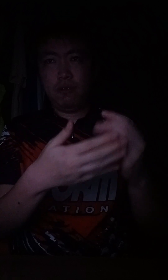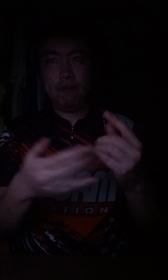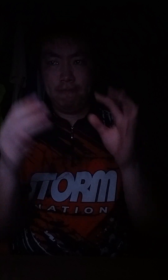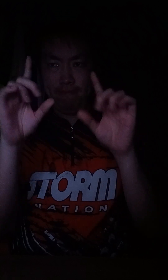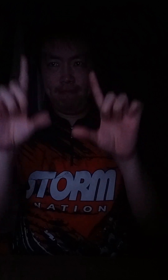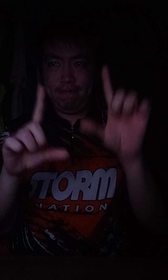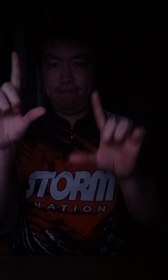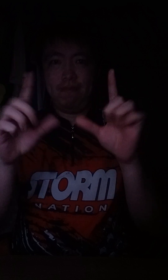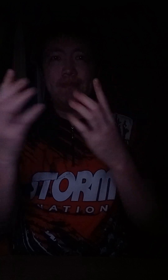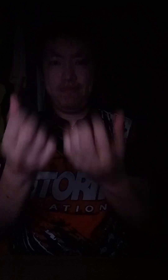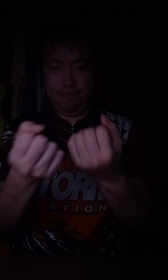것 같습니다.